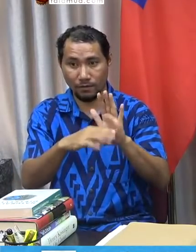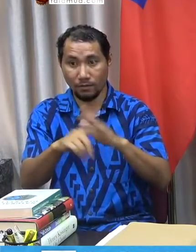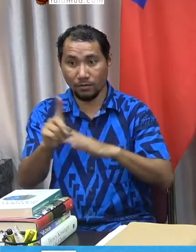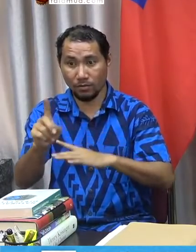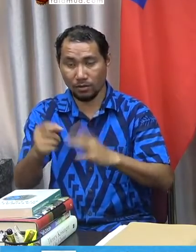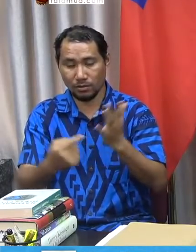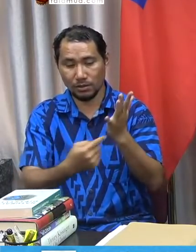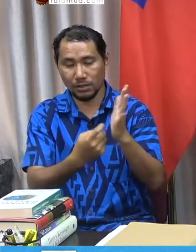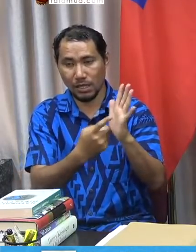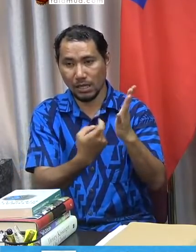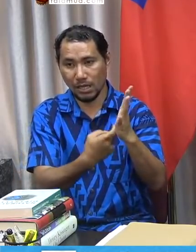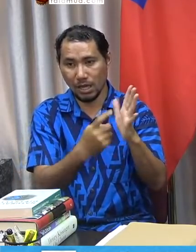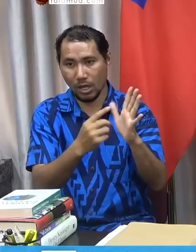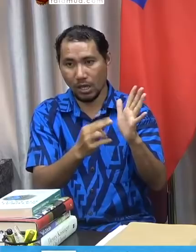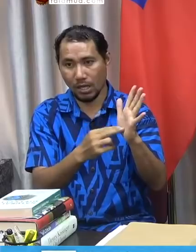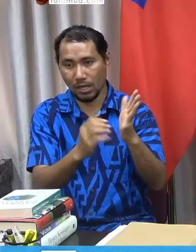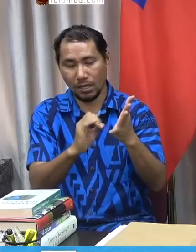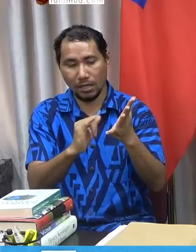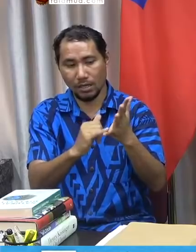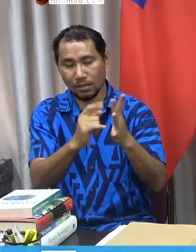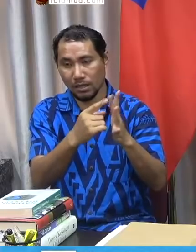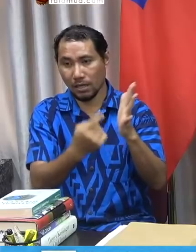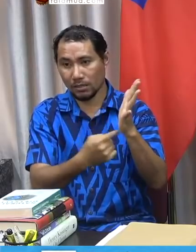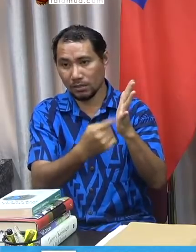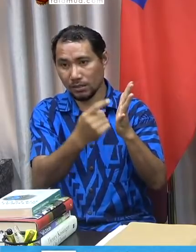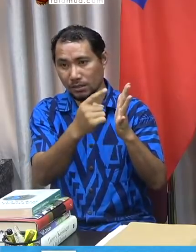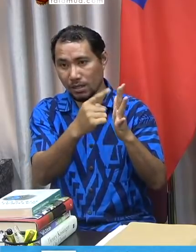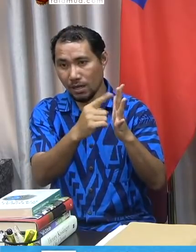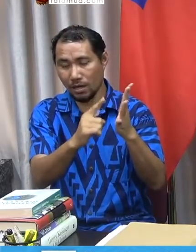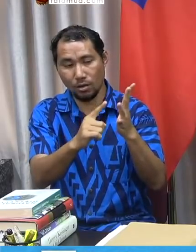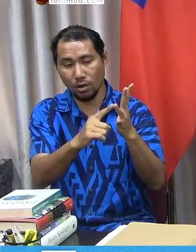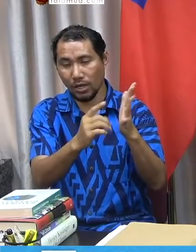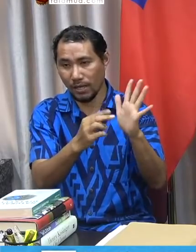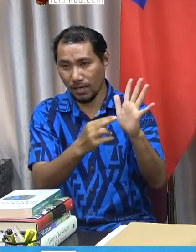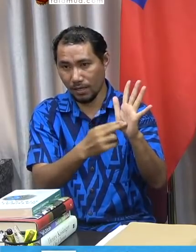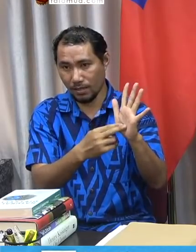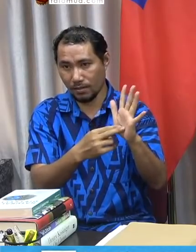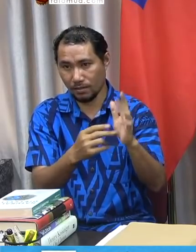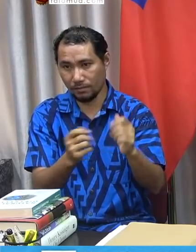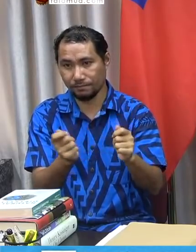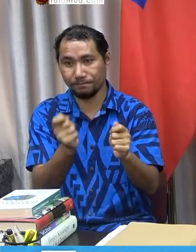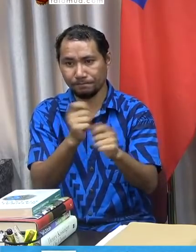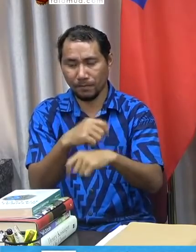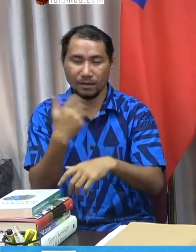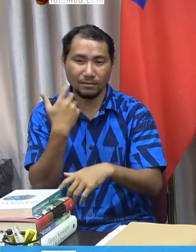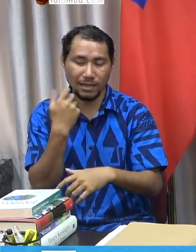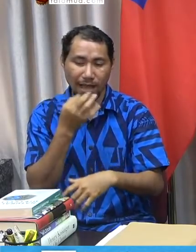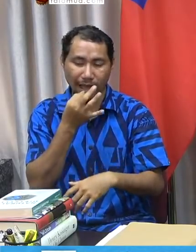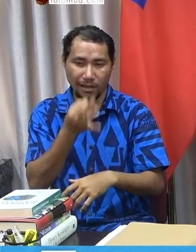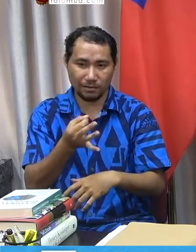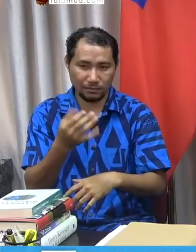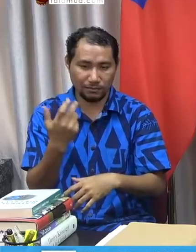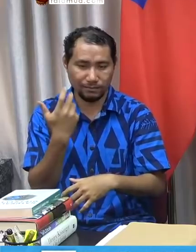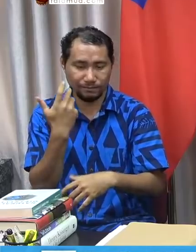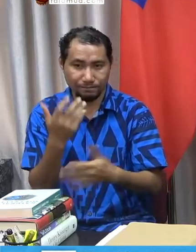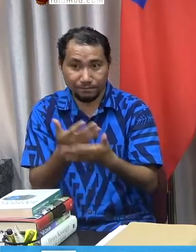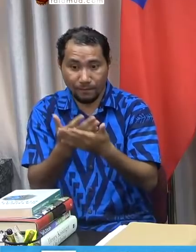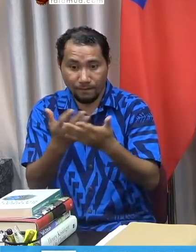le transitional provision pe whapewhea ona whaauau whai ma whaataitainga